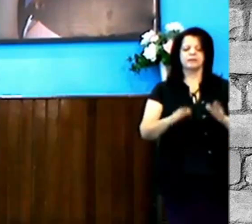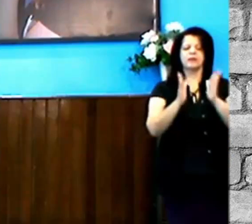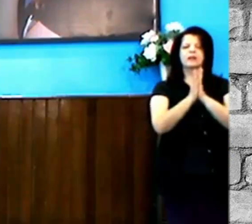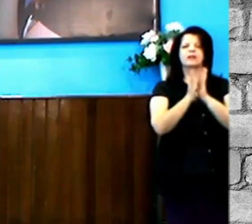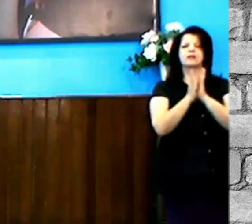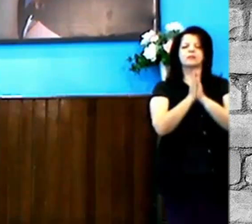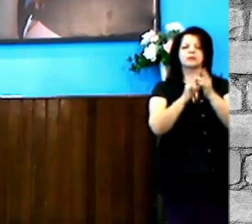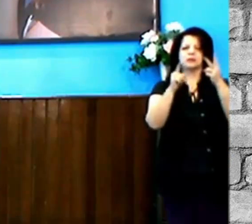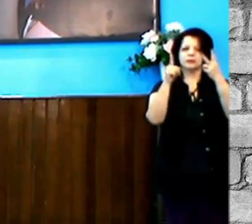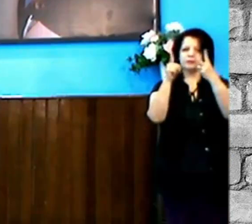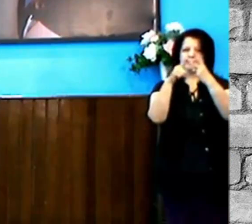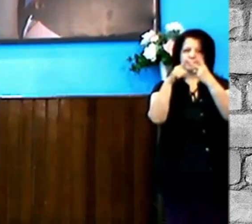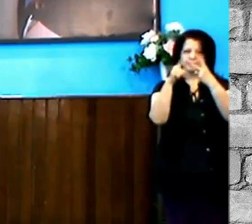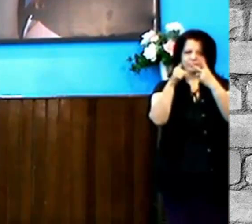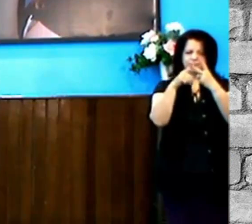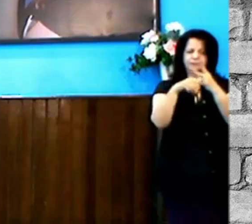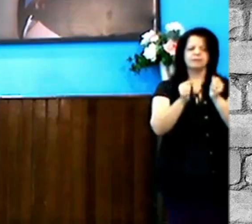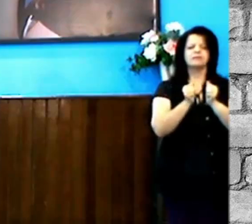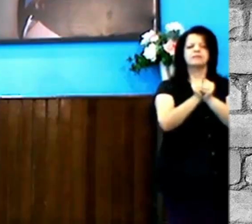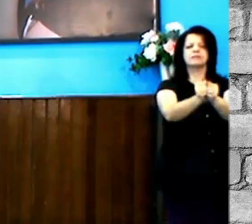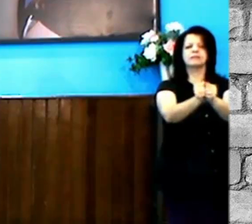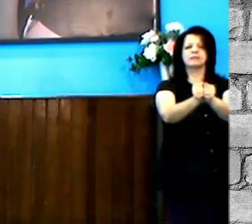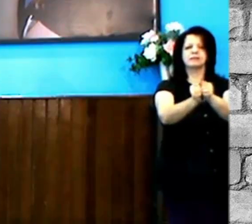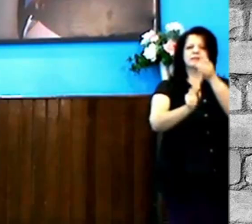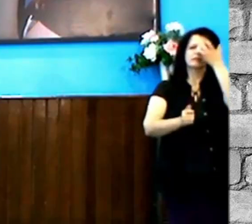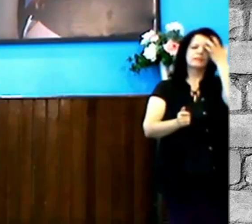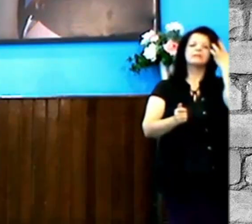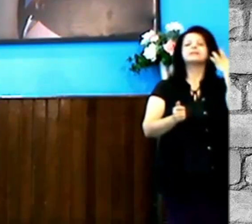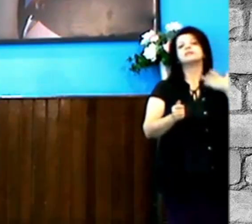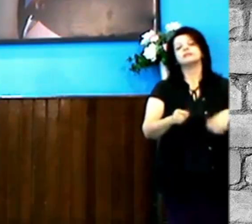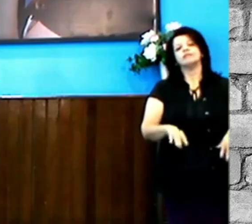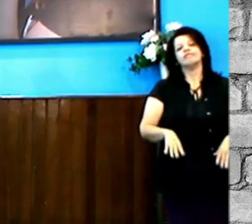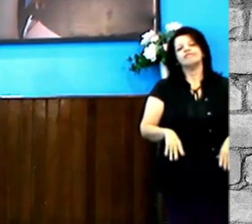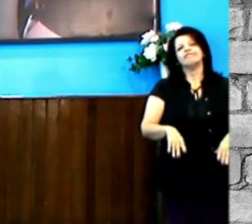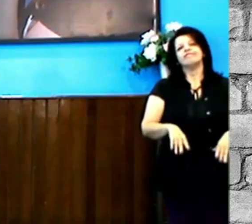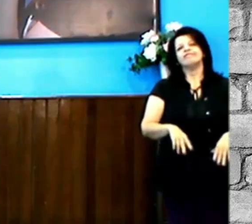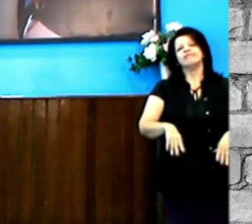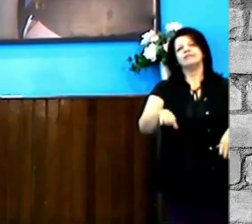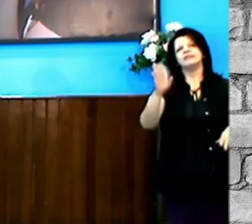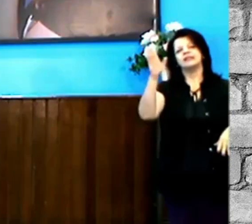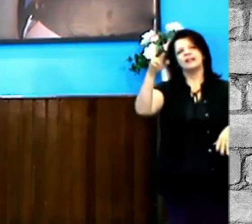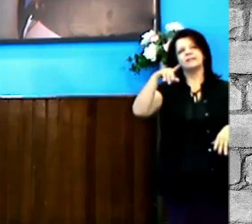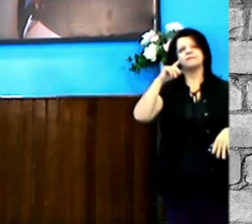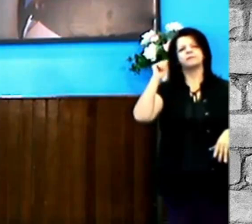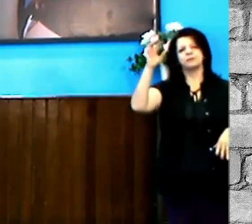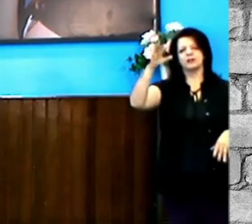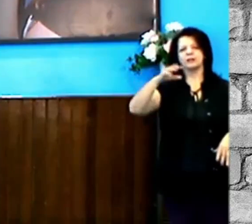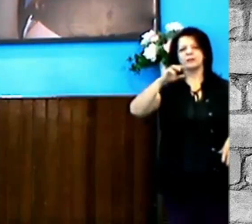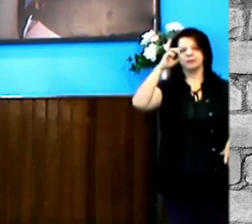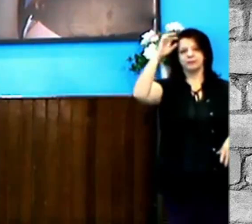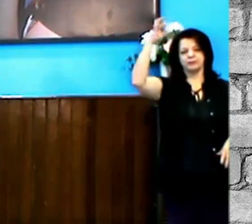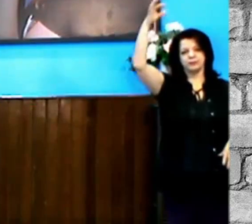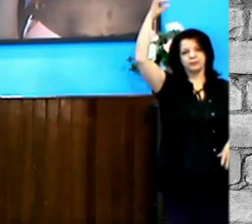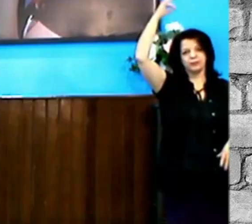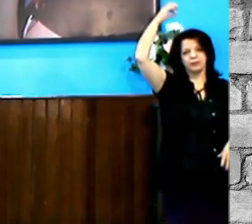E o segundo motivo de oração que nós vamos ter juntos nessa manhã, meus irmãos, é a favor da direção do Espírito Santo para